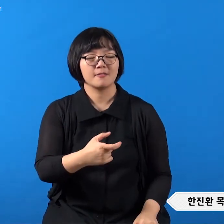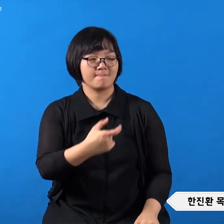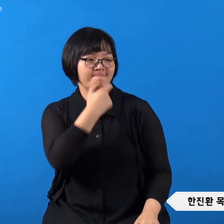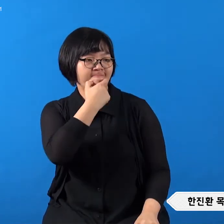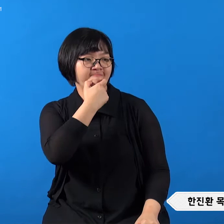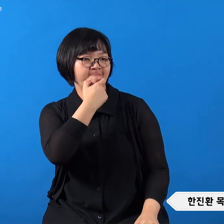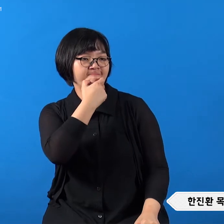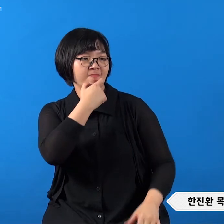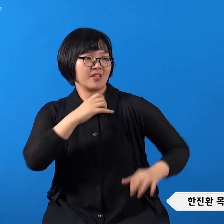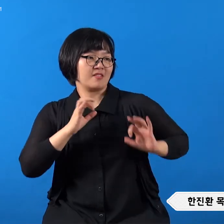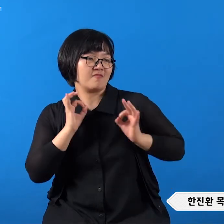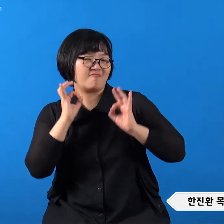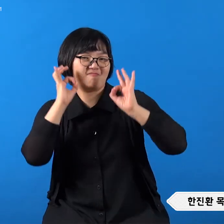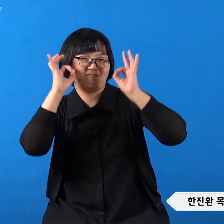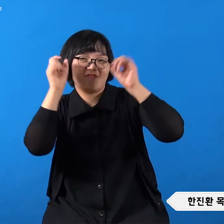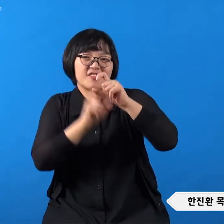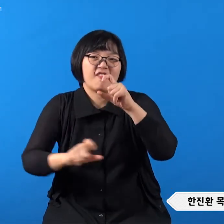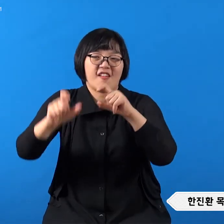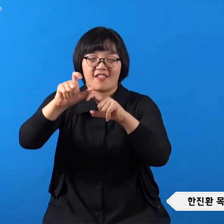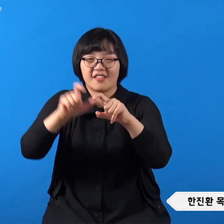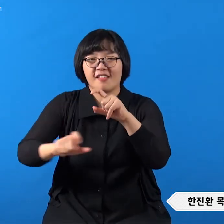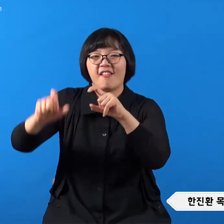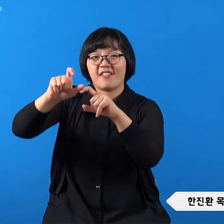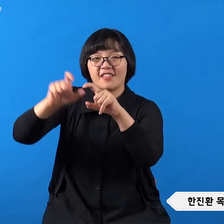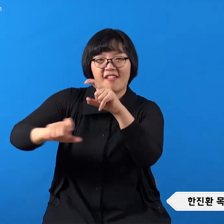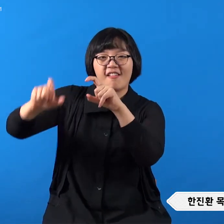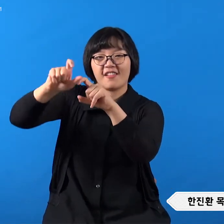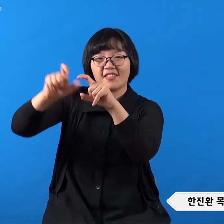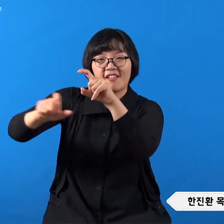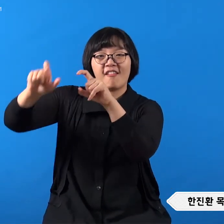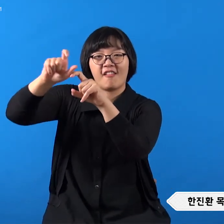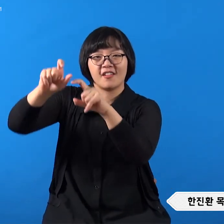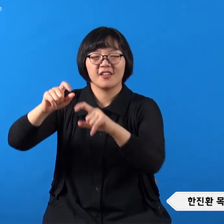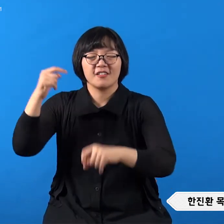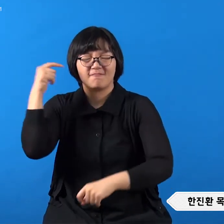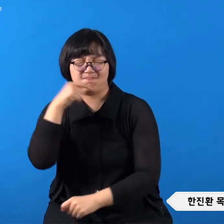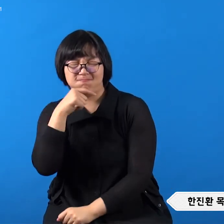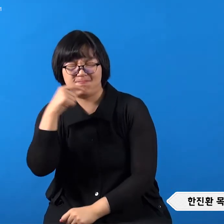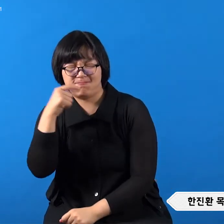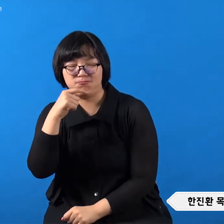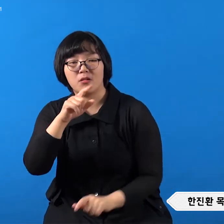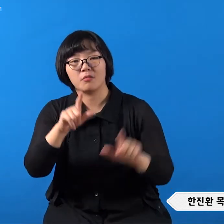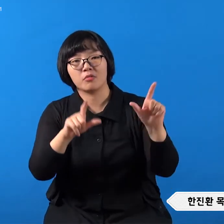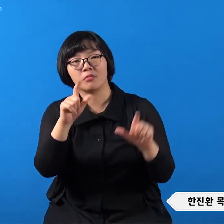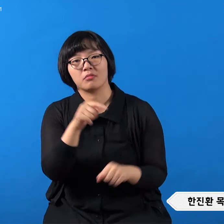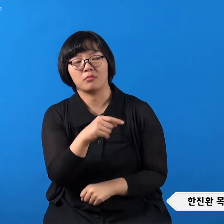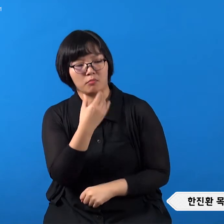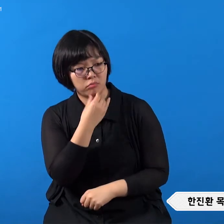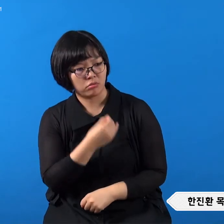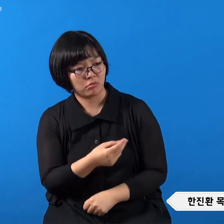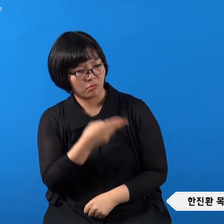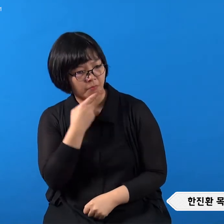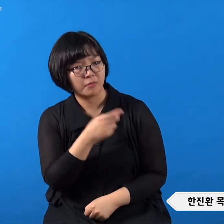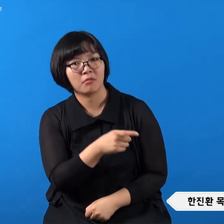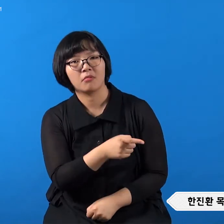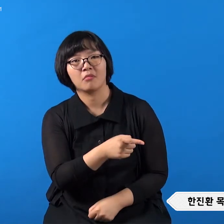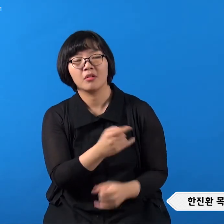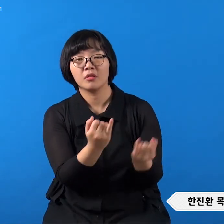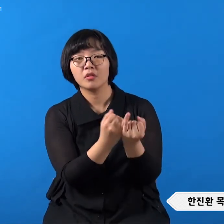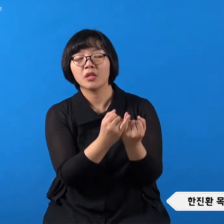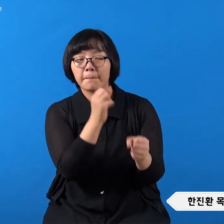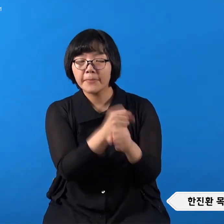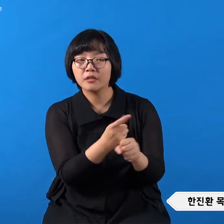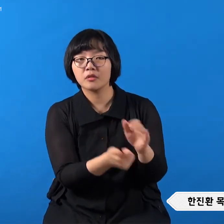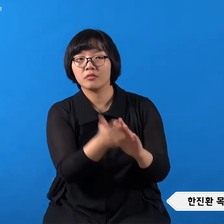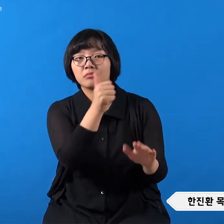싫습니다. 그래서 더 큰 성공을 위해서 자기를 몰아붙이고 또 몰아붙이고 해야 됩니다. 이미 성공을